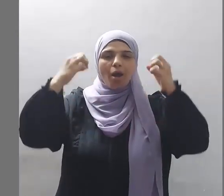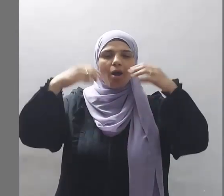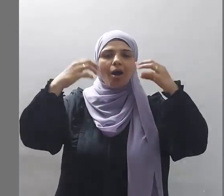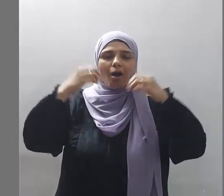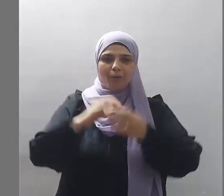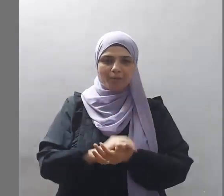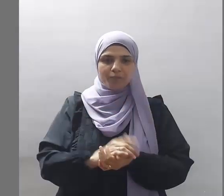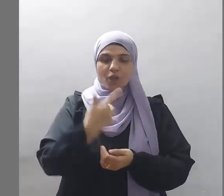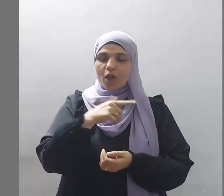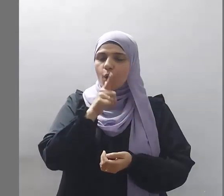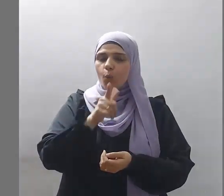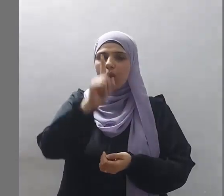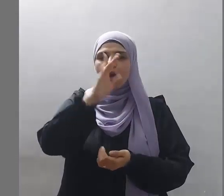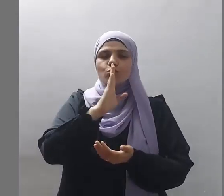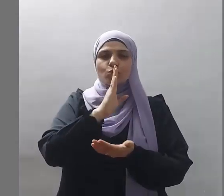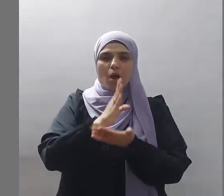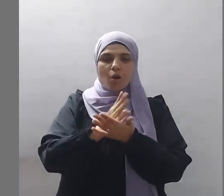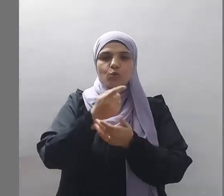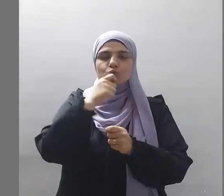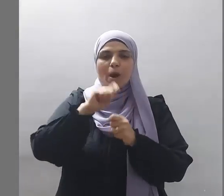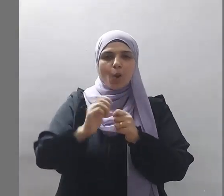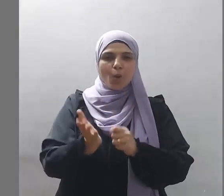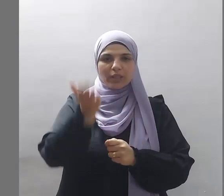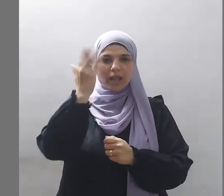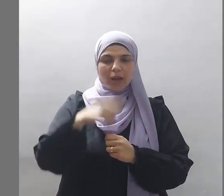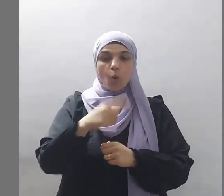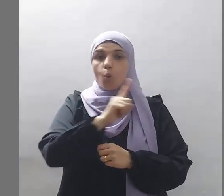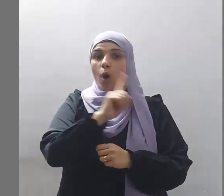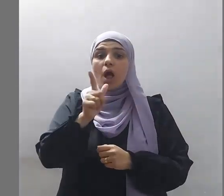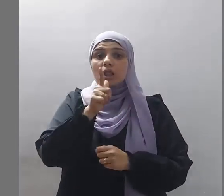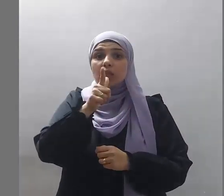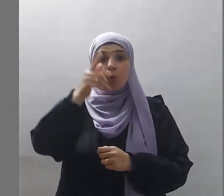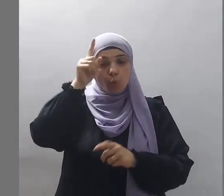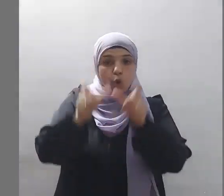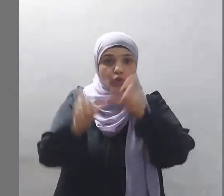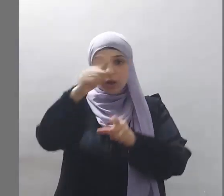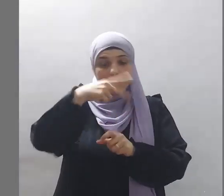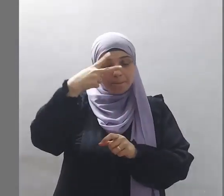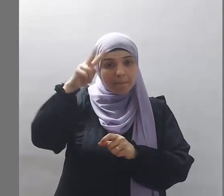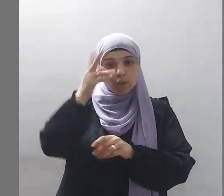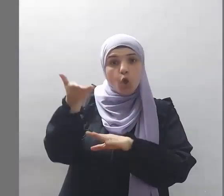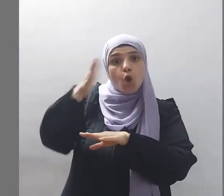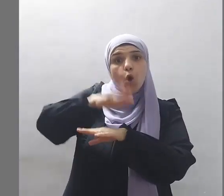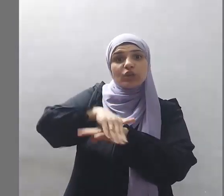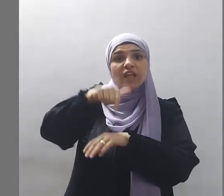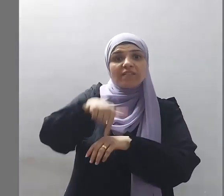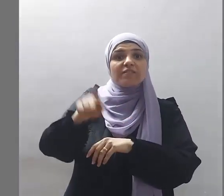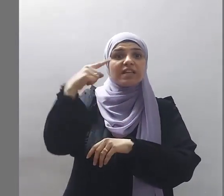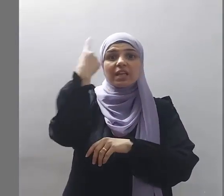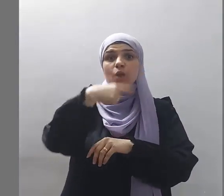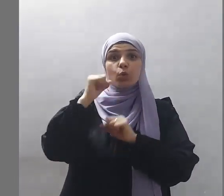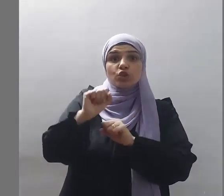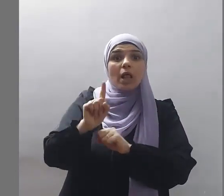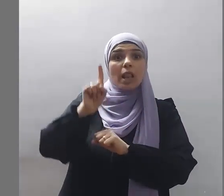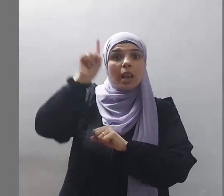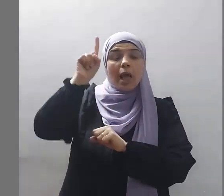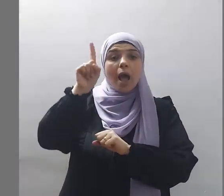يقول الحق سبحانه: ولا تقولوا لمن يقتل في سبيل الله أموات